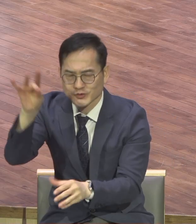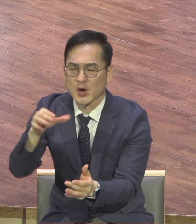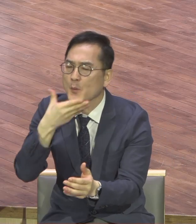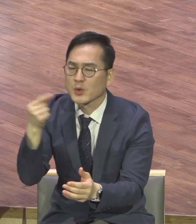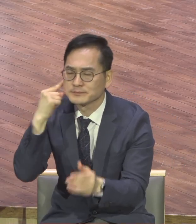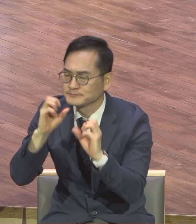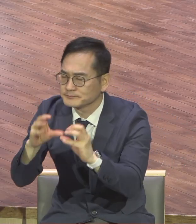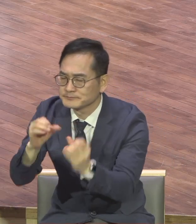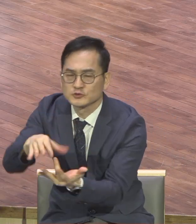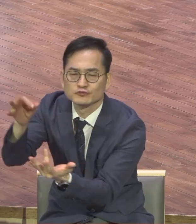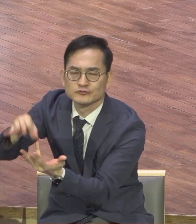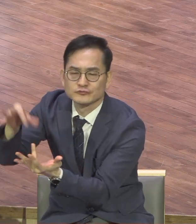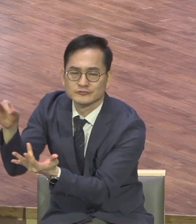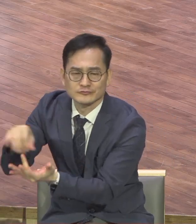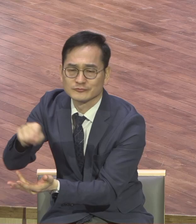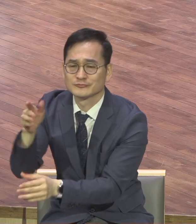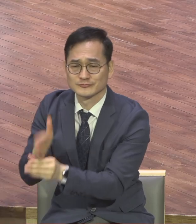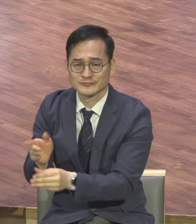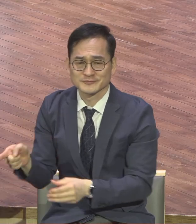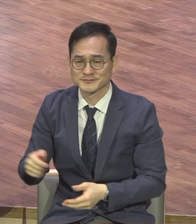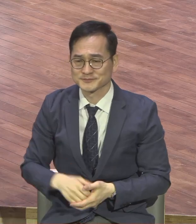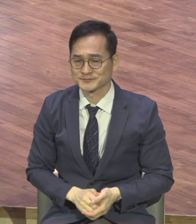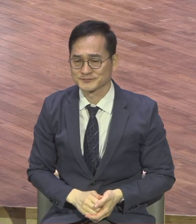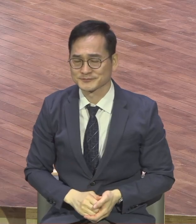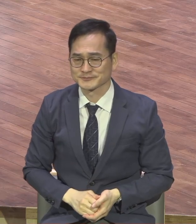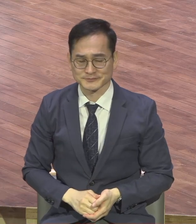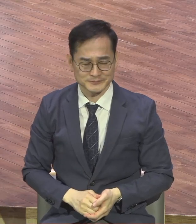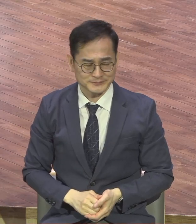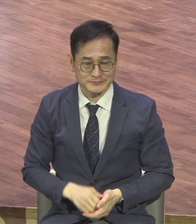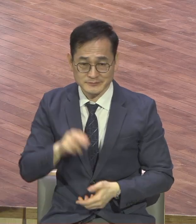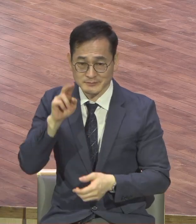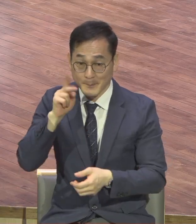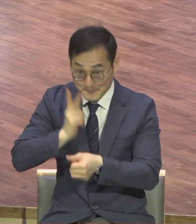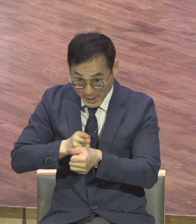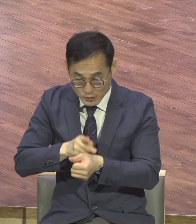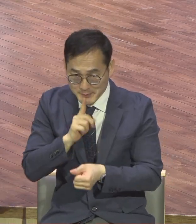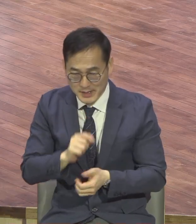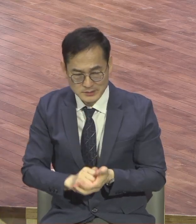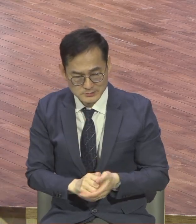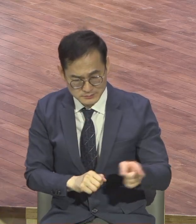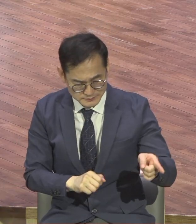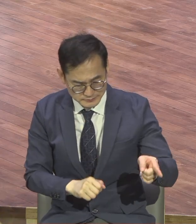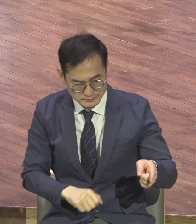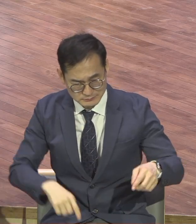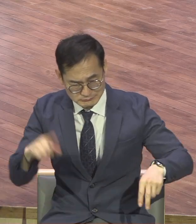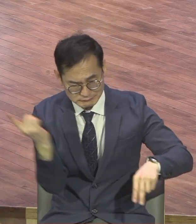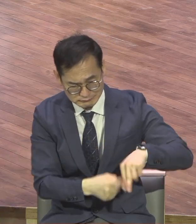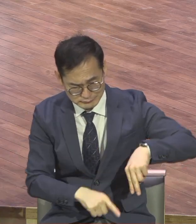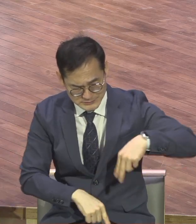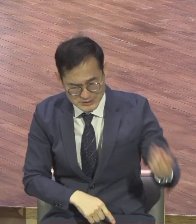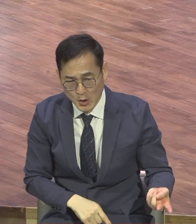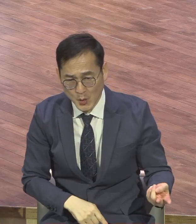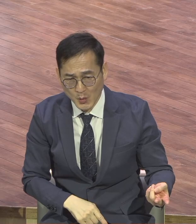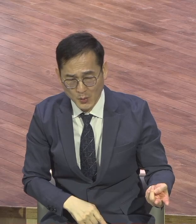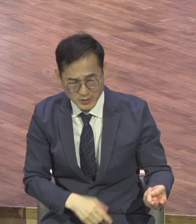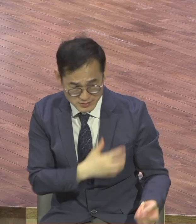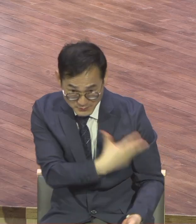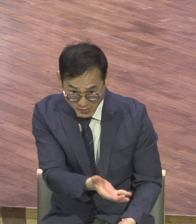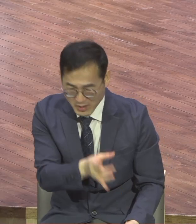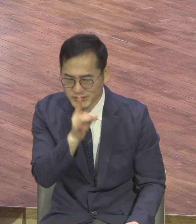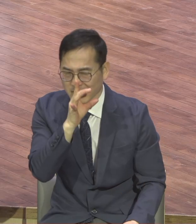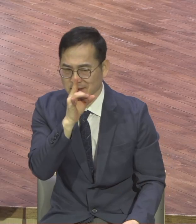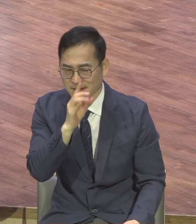11절 보세요. 그러므로 내가 말하노니 그들이 넘어지기까지 실족하였느냐? 그럴 수 없느니라.